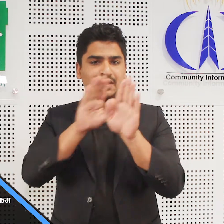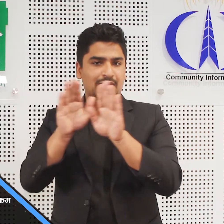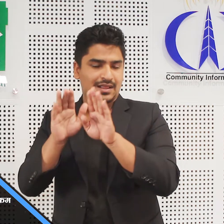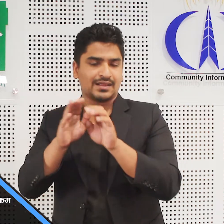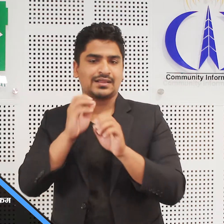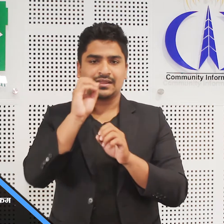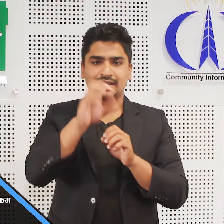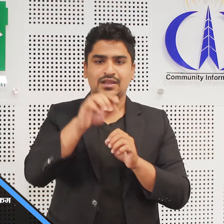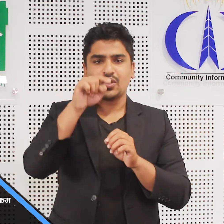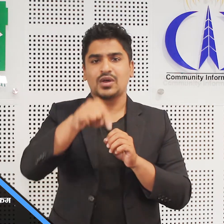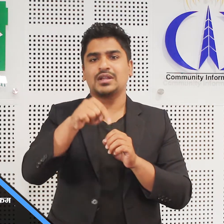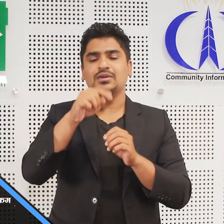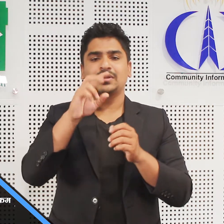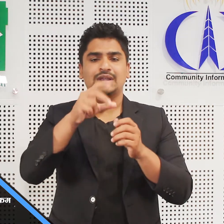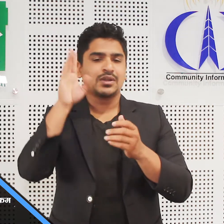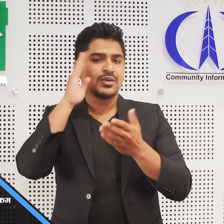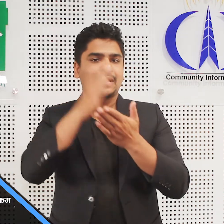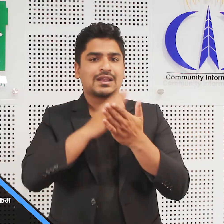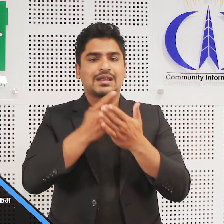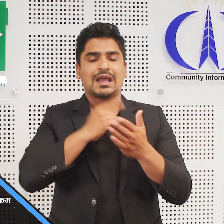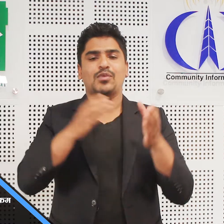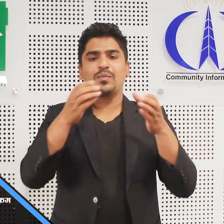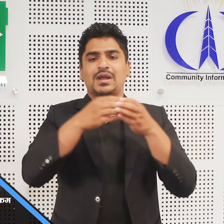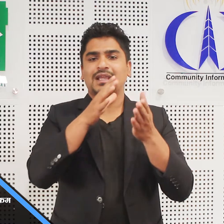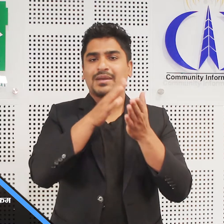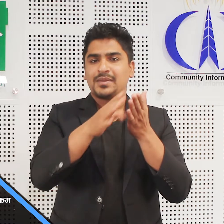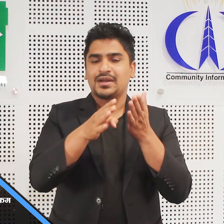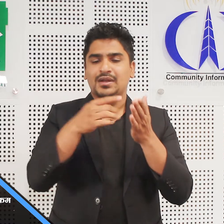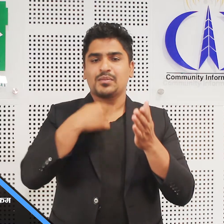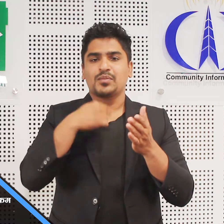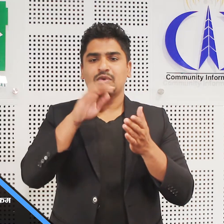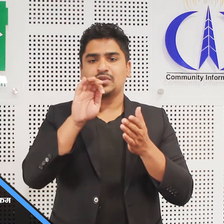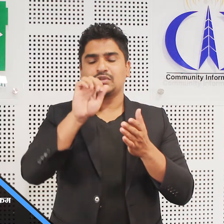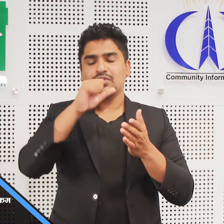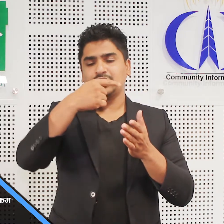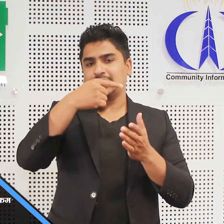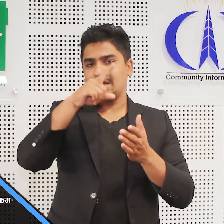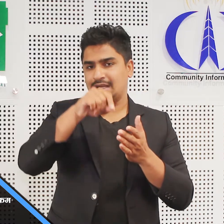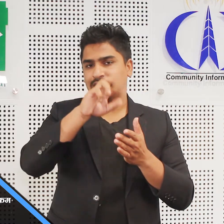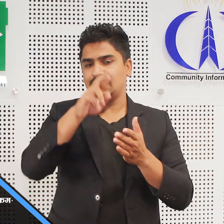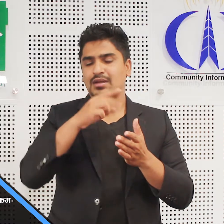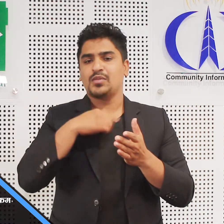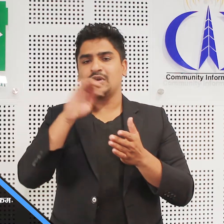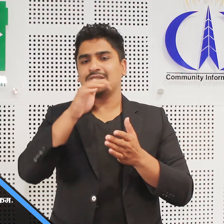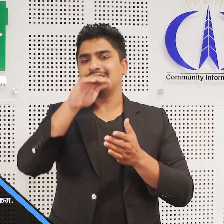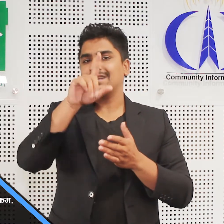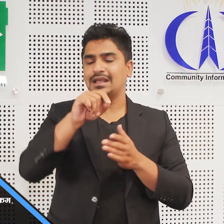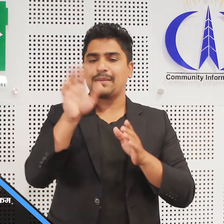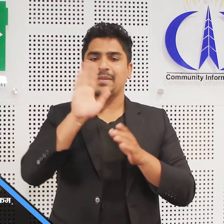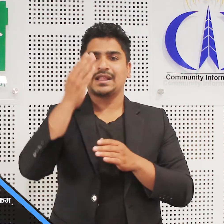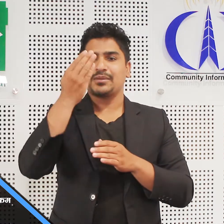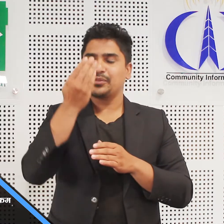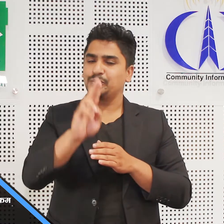साथै कार्यक्रमलाई सांकेतिक भाषामा अनुवाद गर्ने साथी सागर सुवेदीलाई पनि धन्यवाद दिँदै अहिलेको रेडियो कार्यक्रम हाम्रो